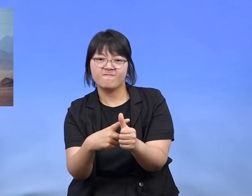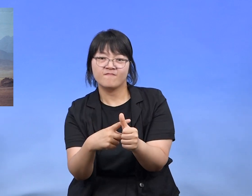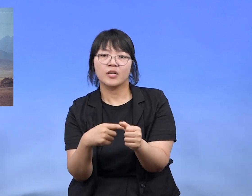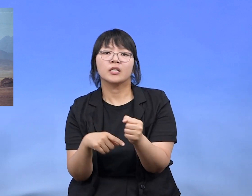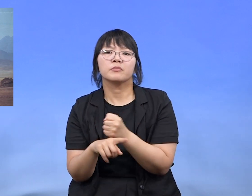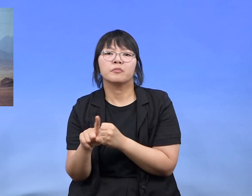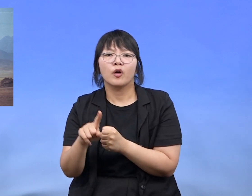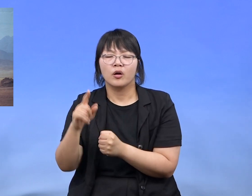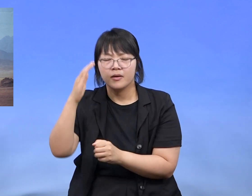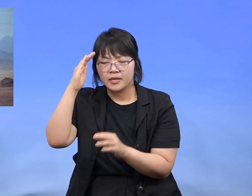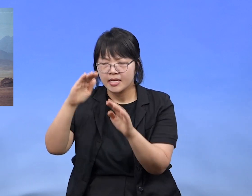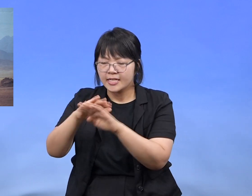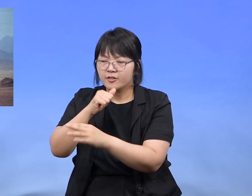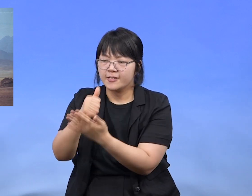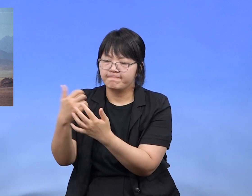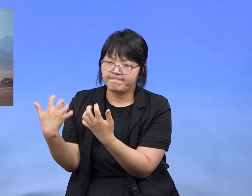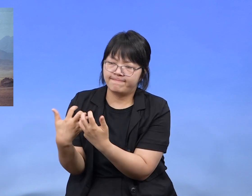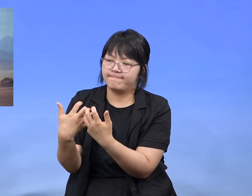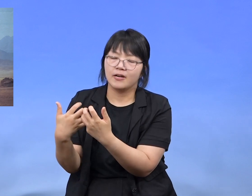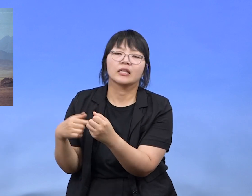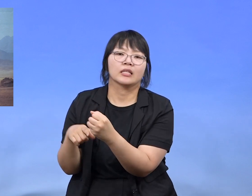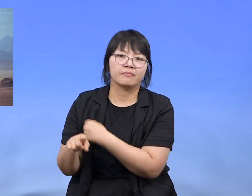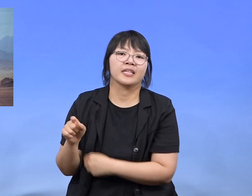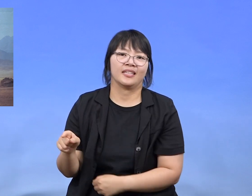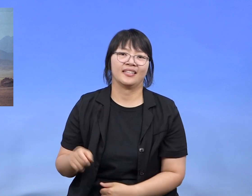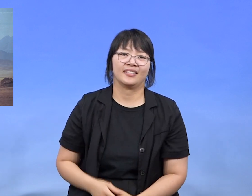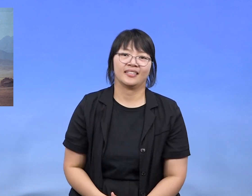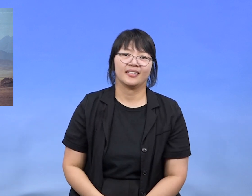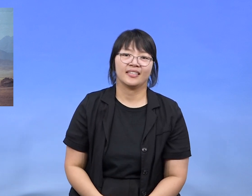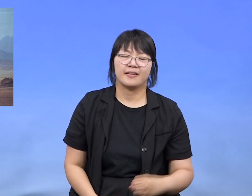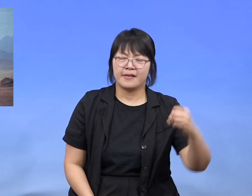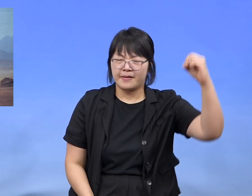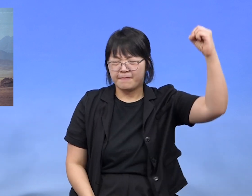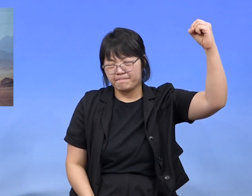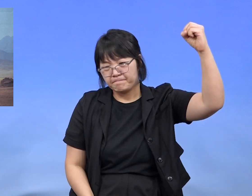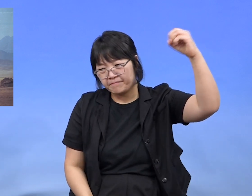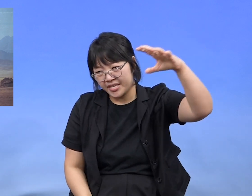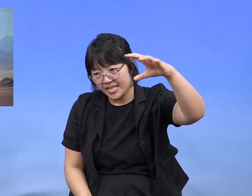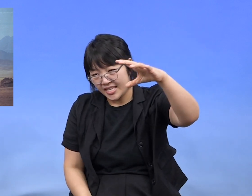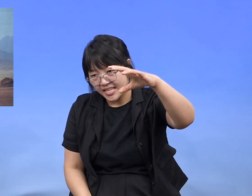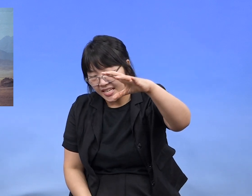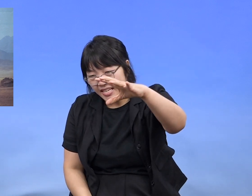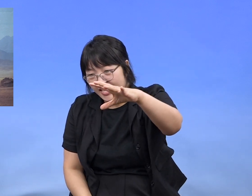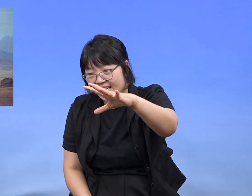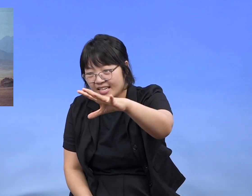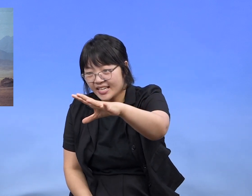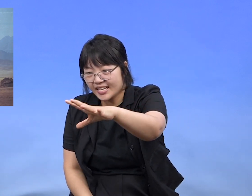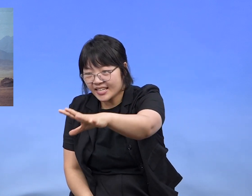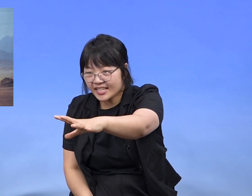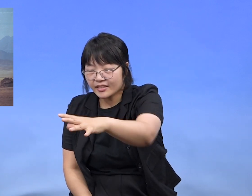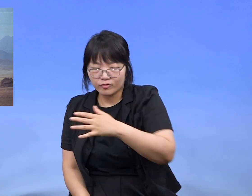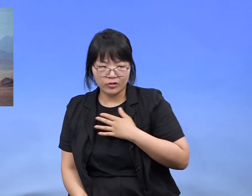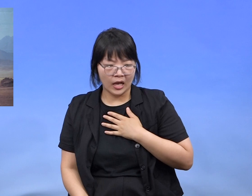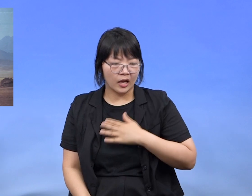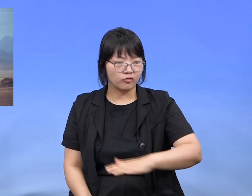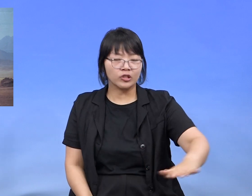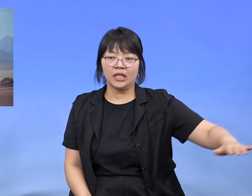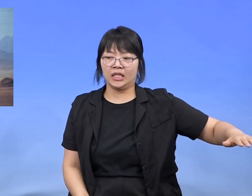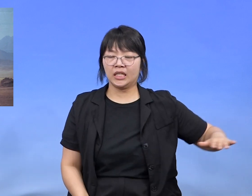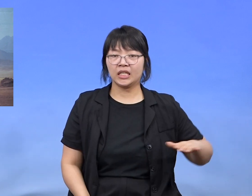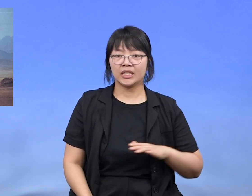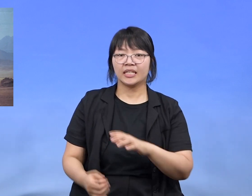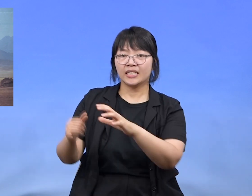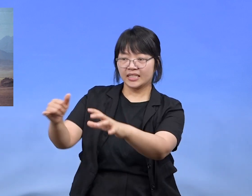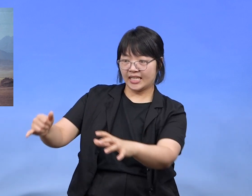문화일수록 어두운 문화인 것입니다. 그래서 빛이 되고자 하는 우리는 이